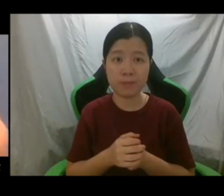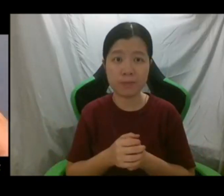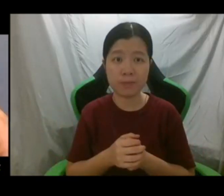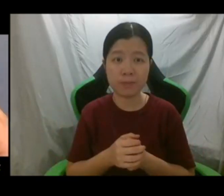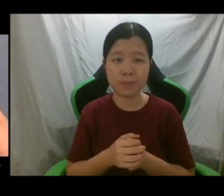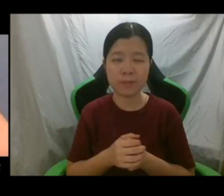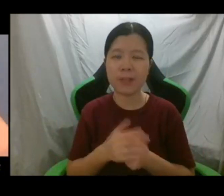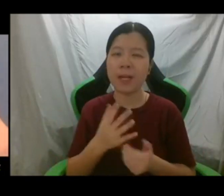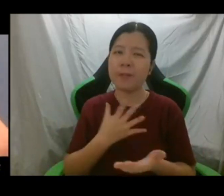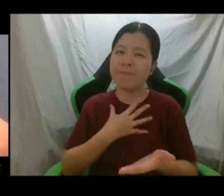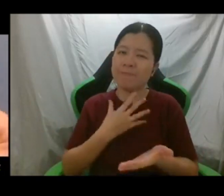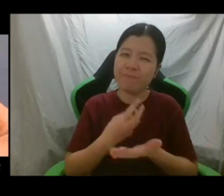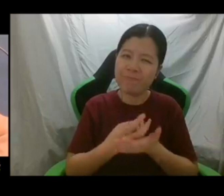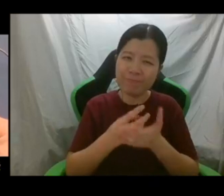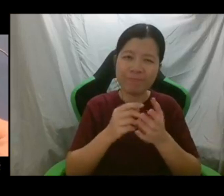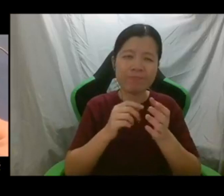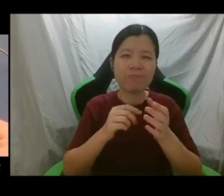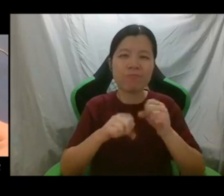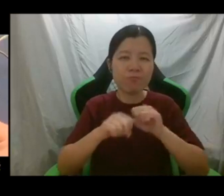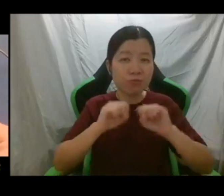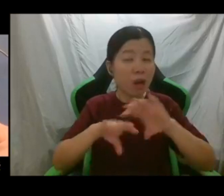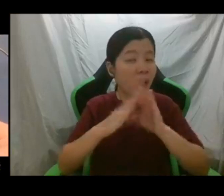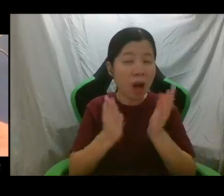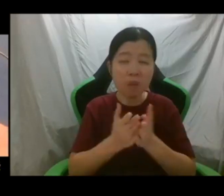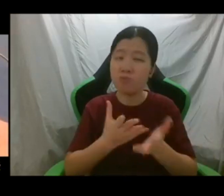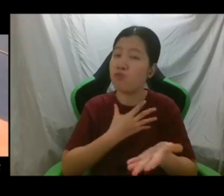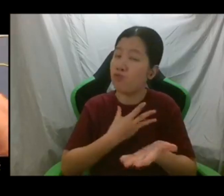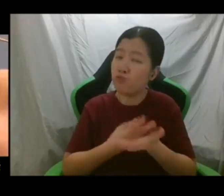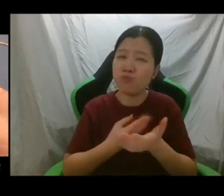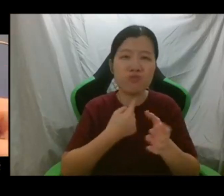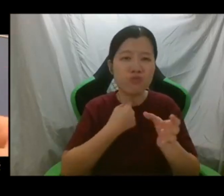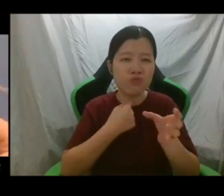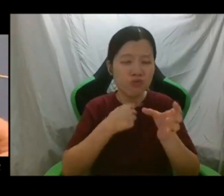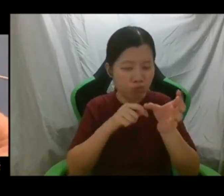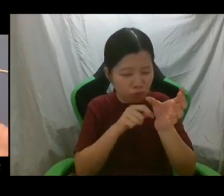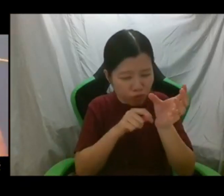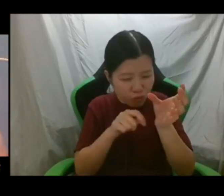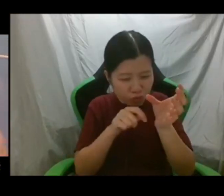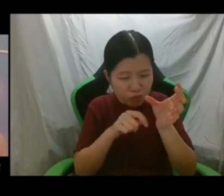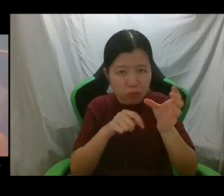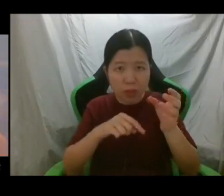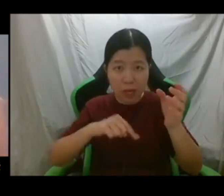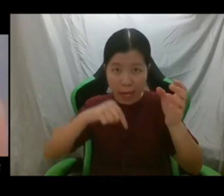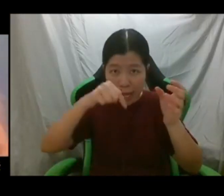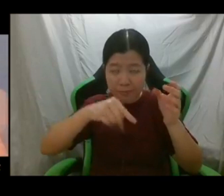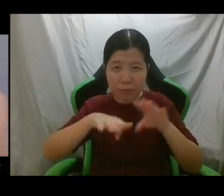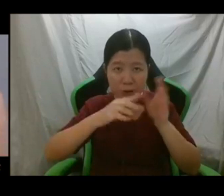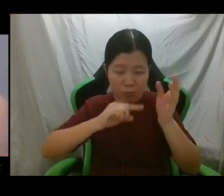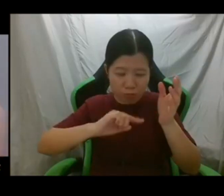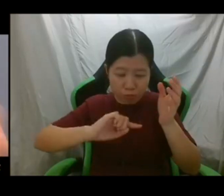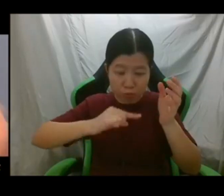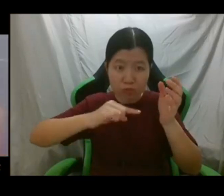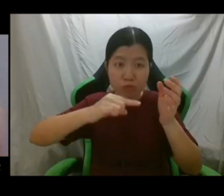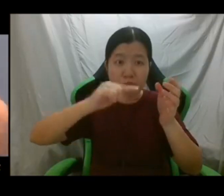要好細心咁樣做每一個動作，由底部慢慢嘅編織上去。